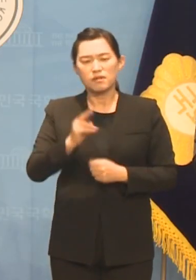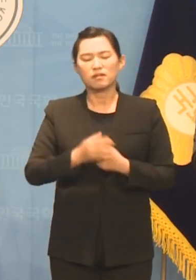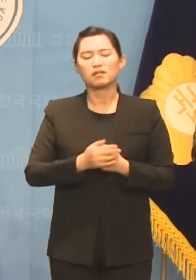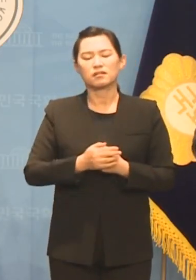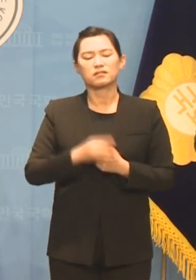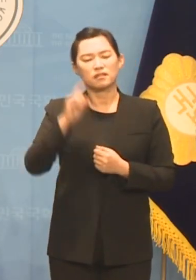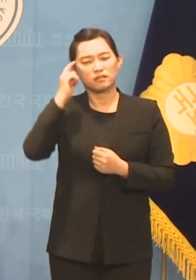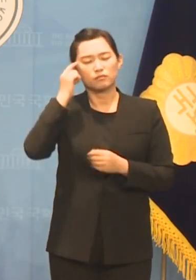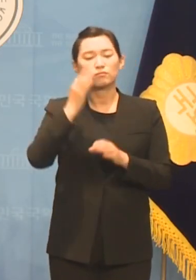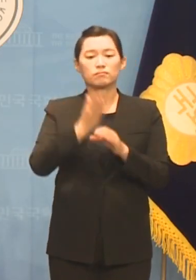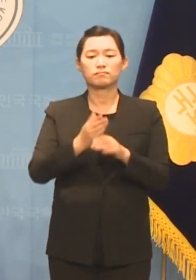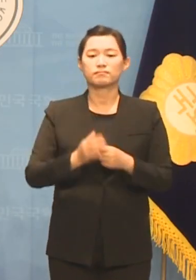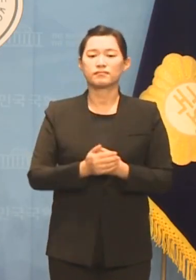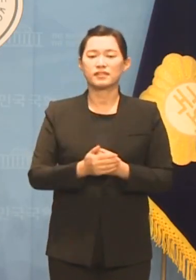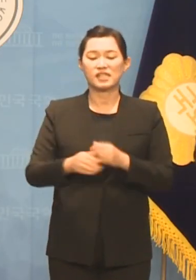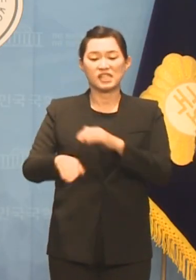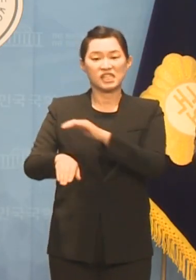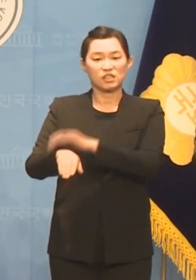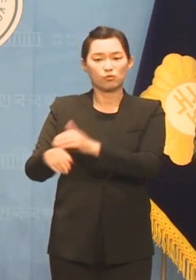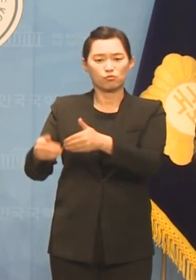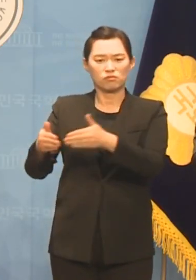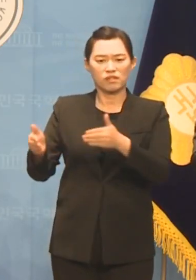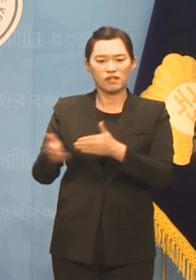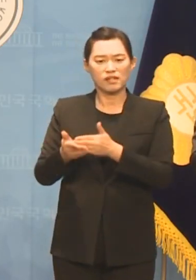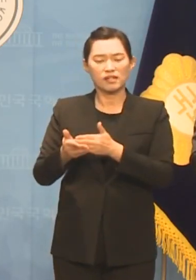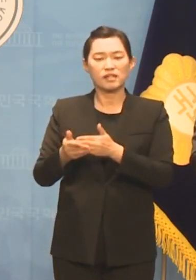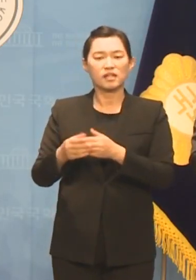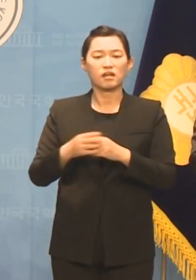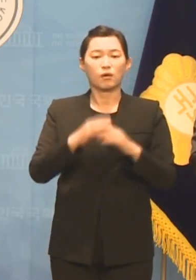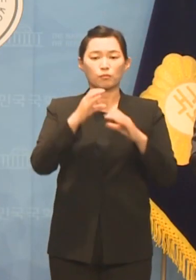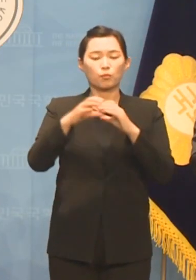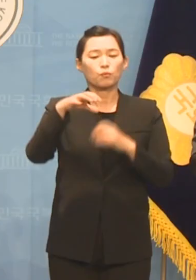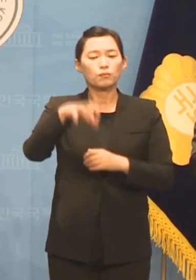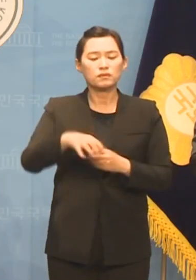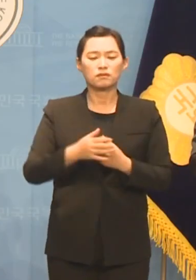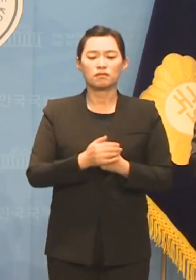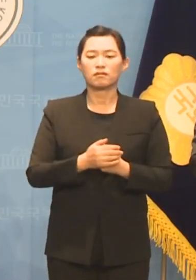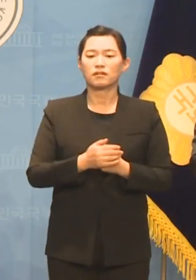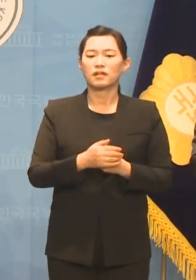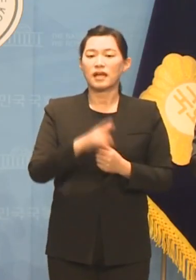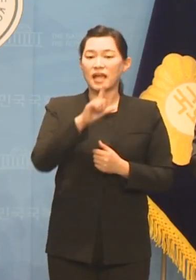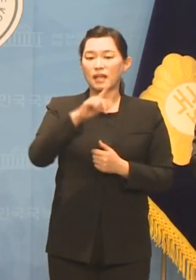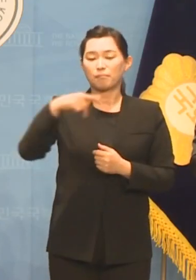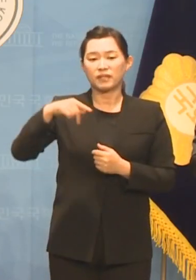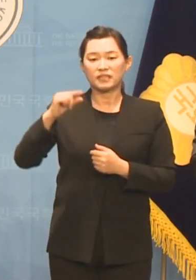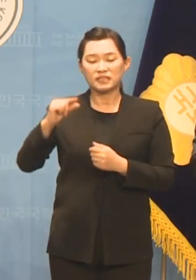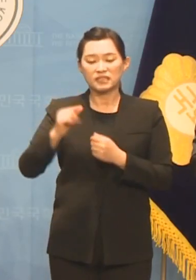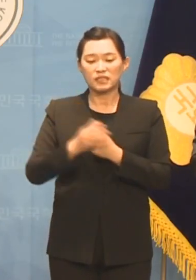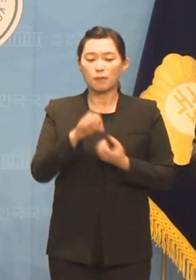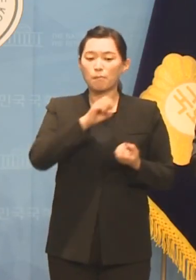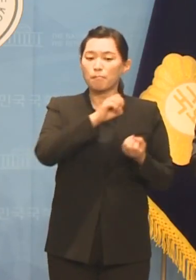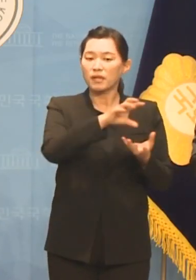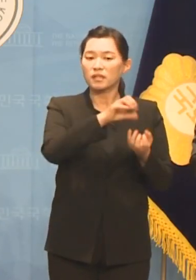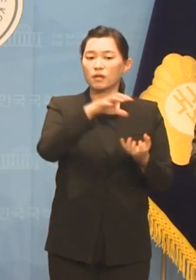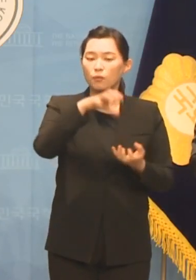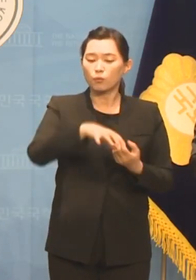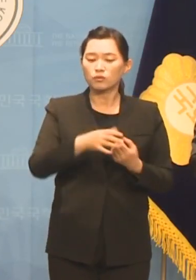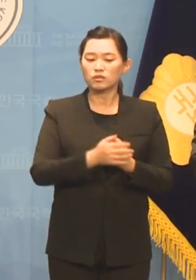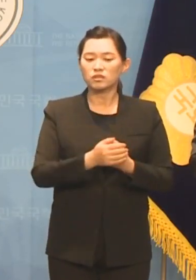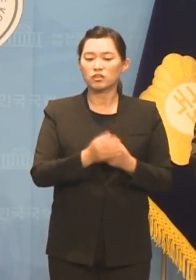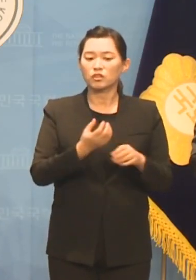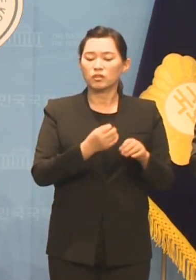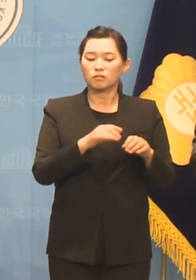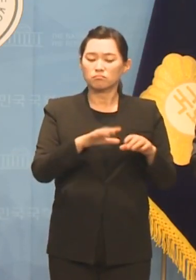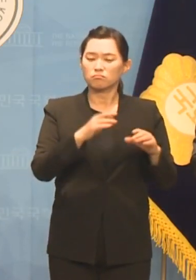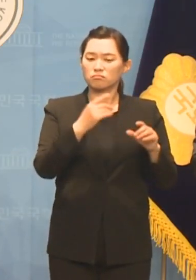있습니다. 극우 커뮤니티에서 헌법재판소에 LPG 배달 차량이 출입한 사진을